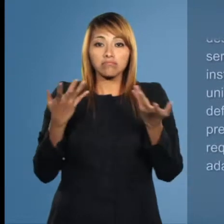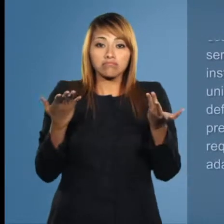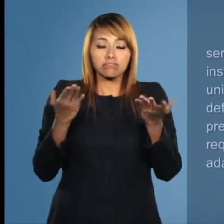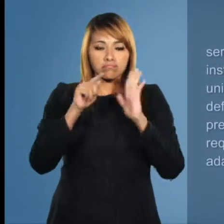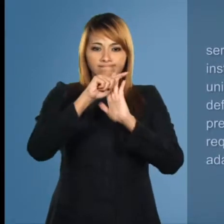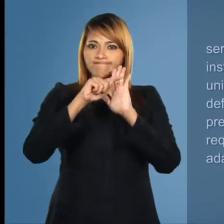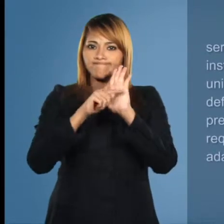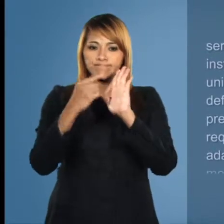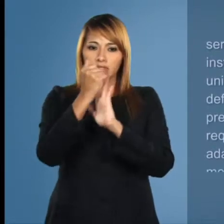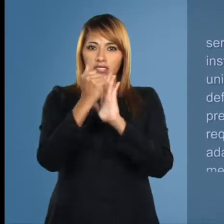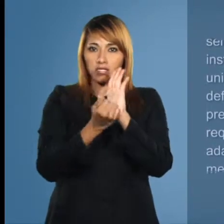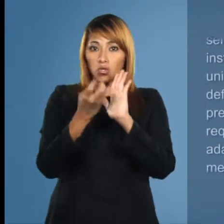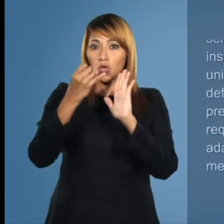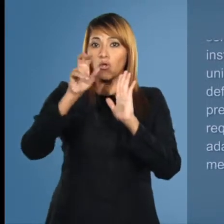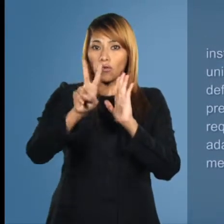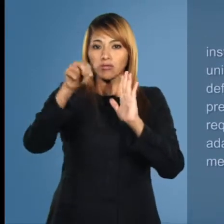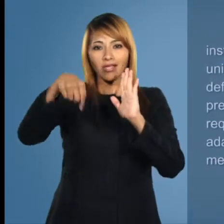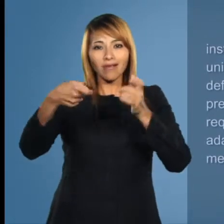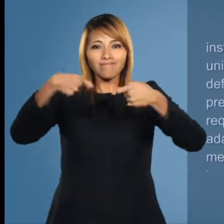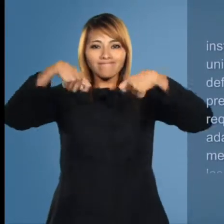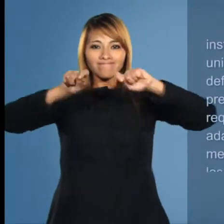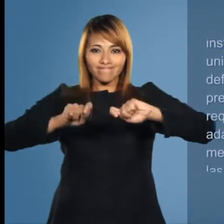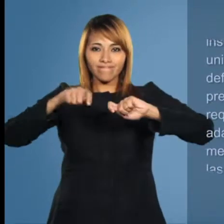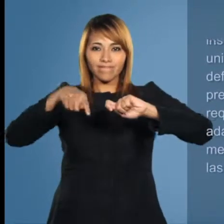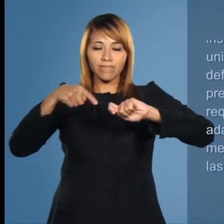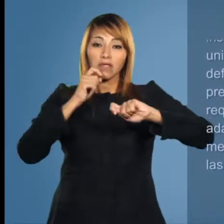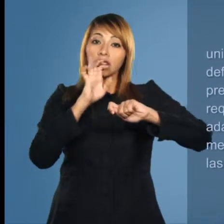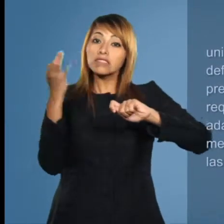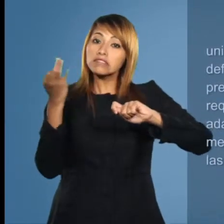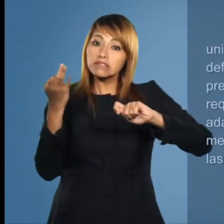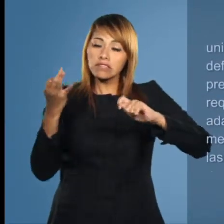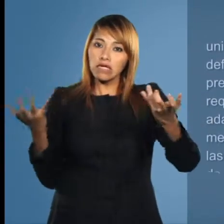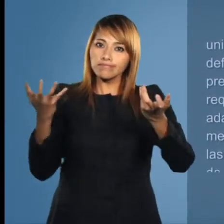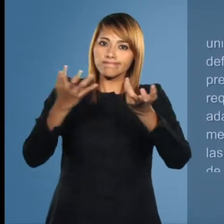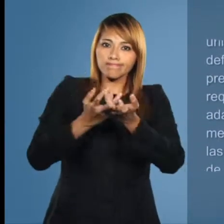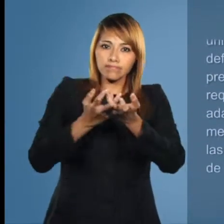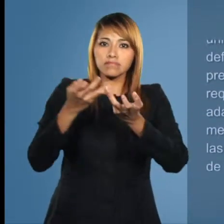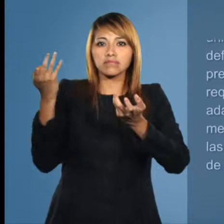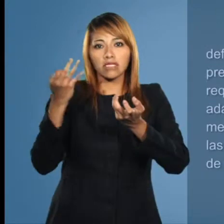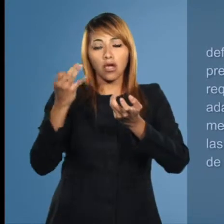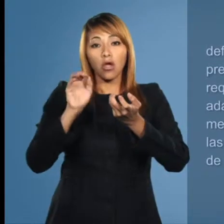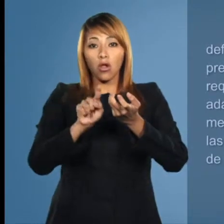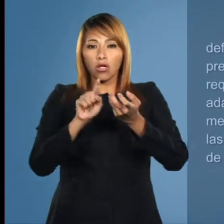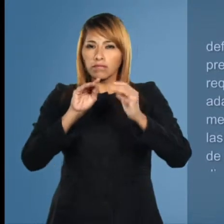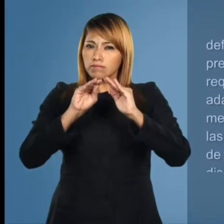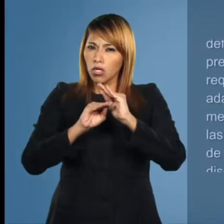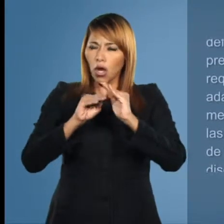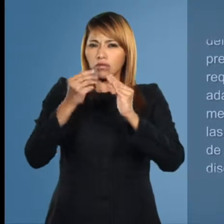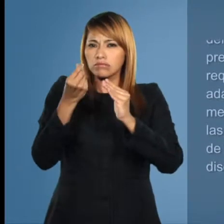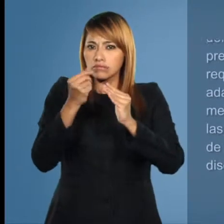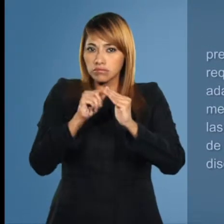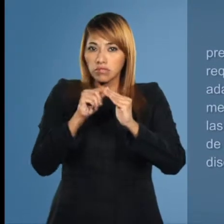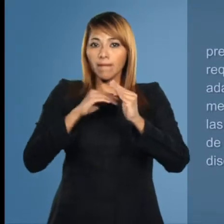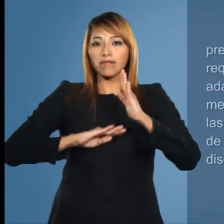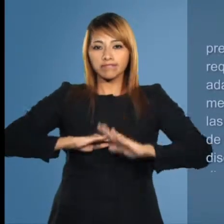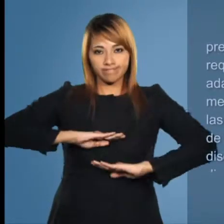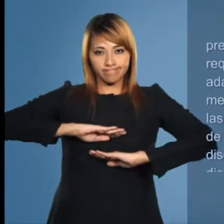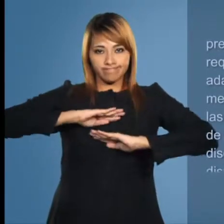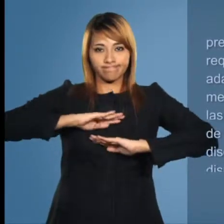2 de la presente convención, que requieran la menor adaptación posible y el menor costo para satisfacer las